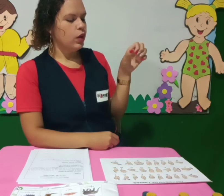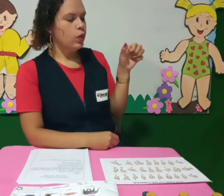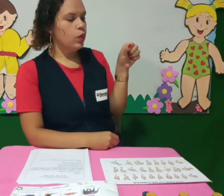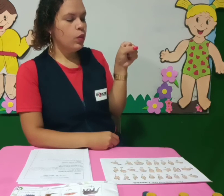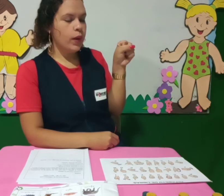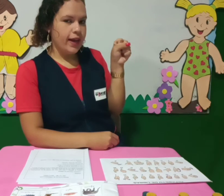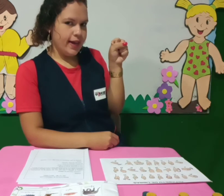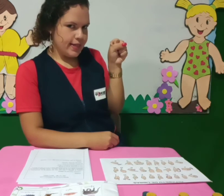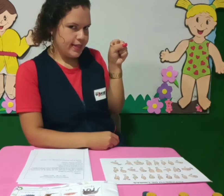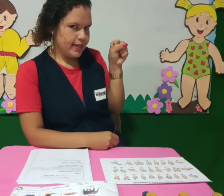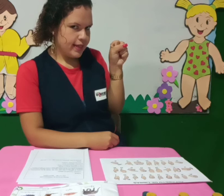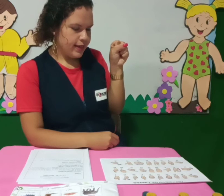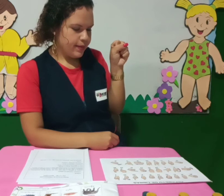O S.